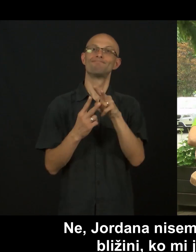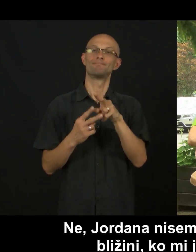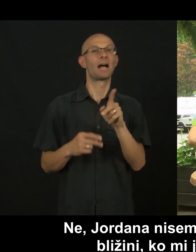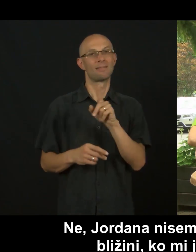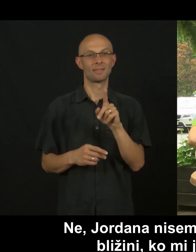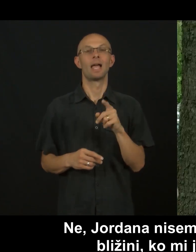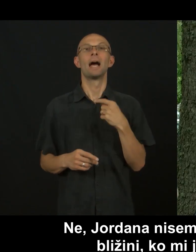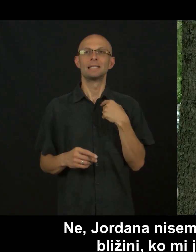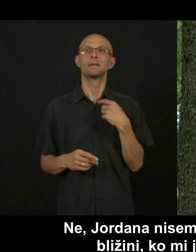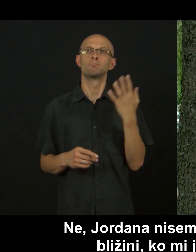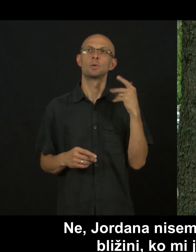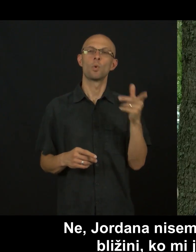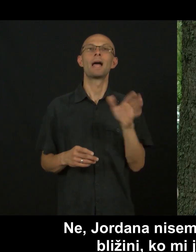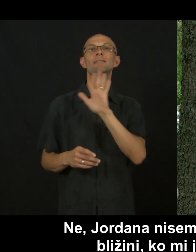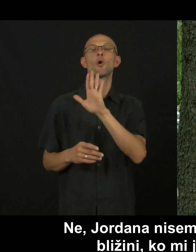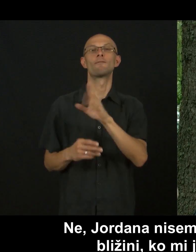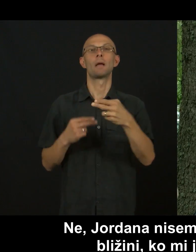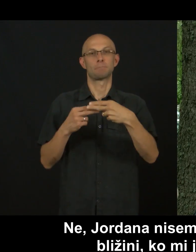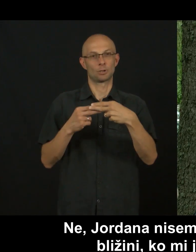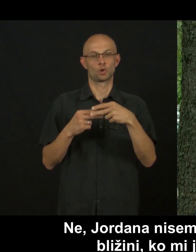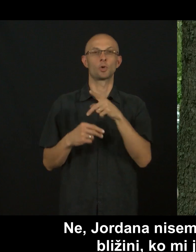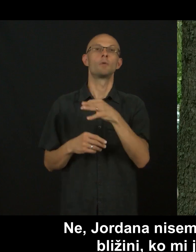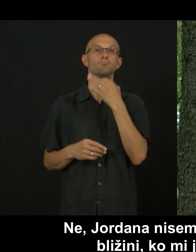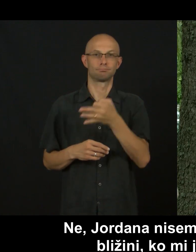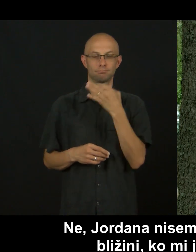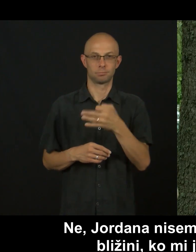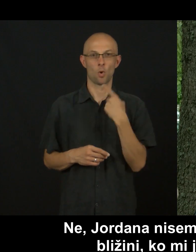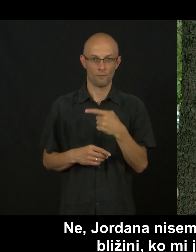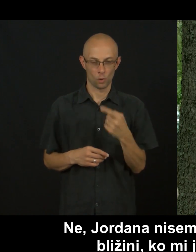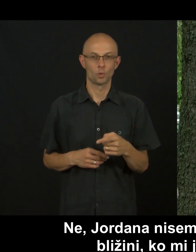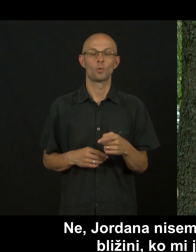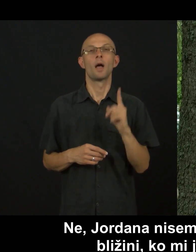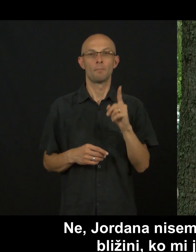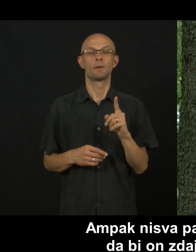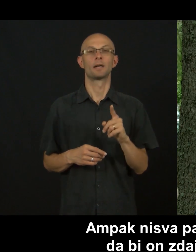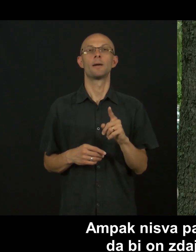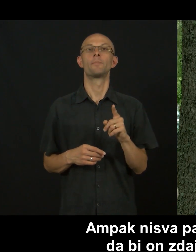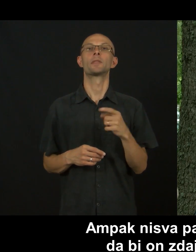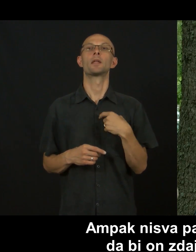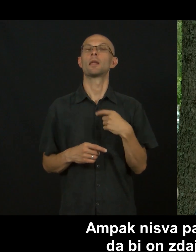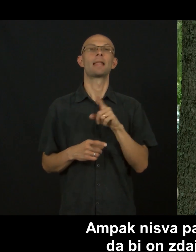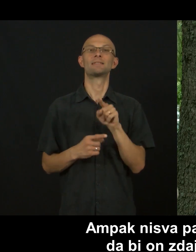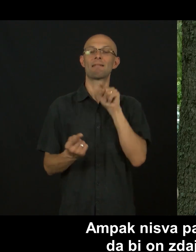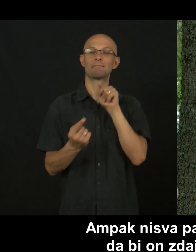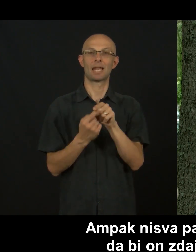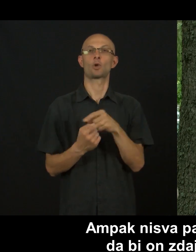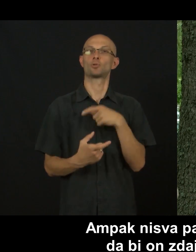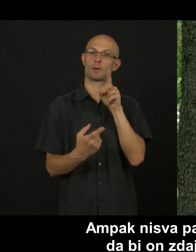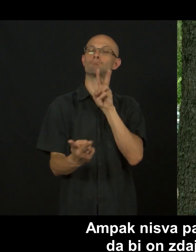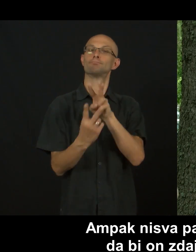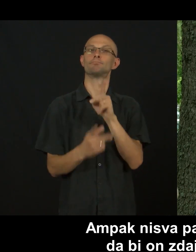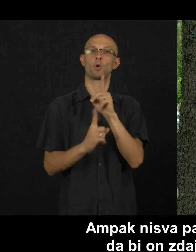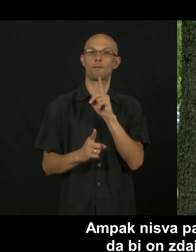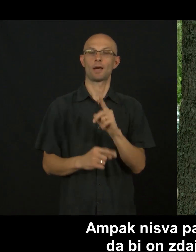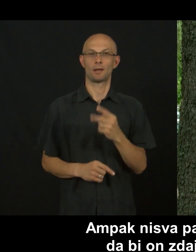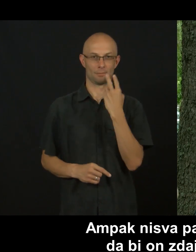spoznal, bil sem v njegovi bližini, ko mi je govoril in tako dalje, ampak nismo pa imela direktnega stika, da bi